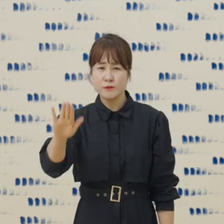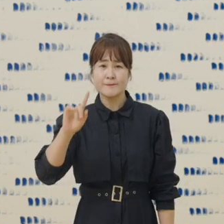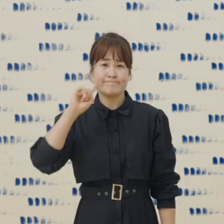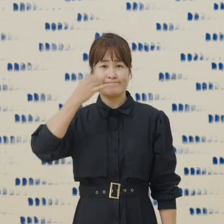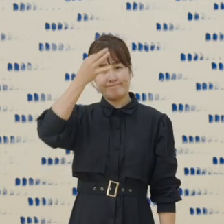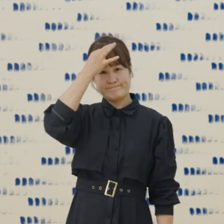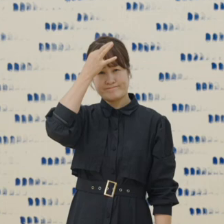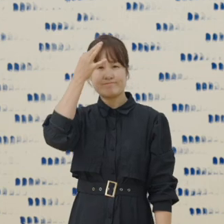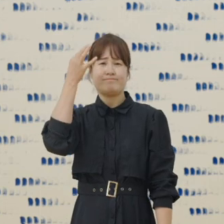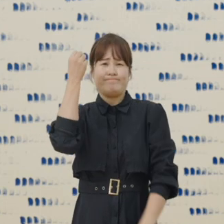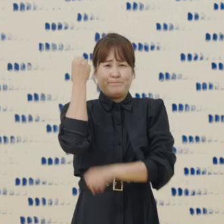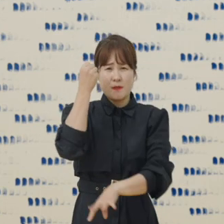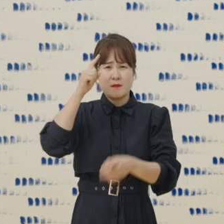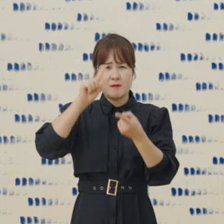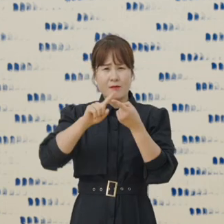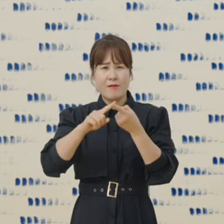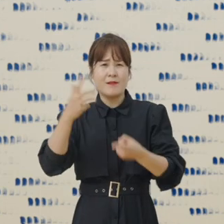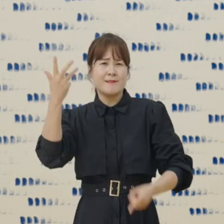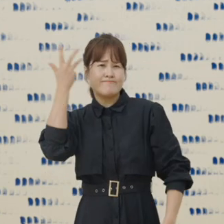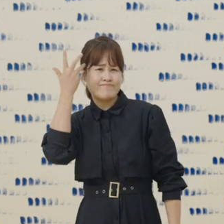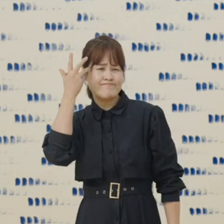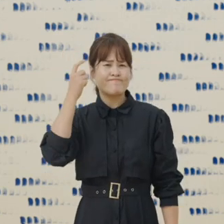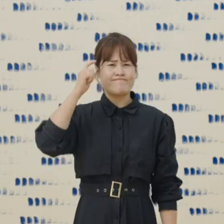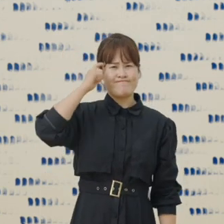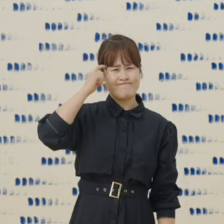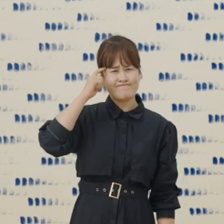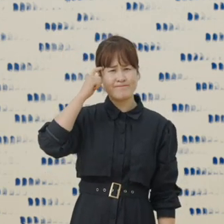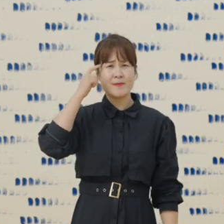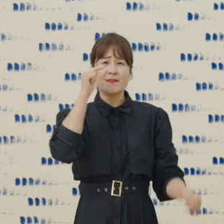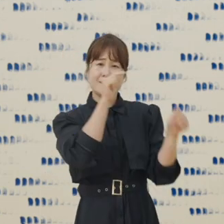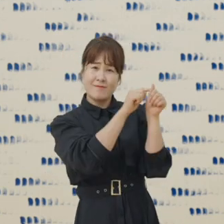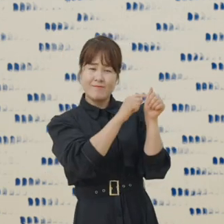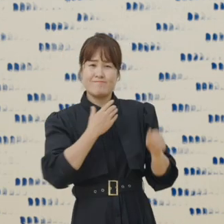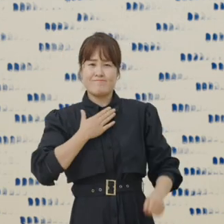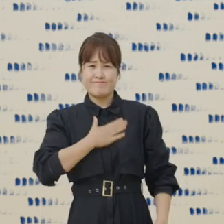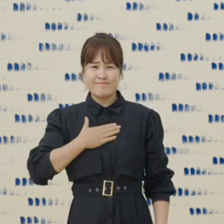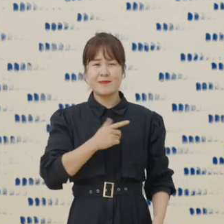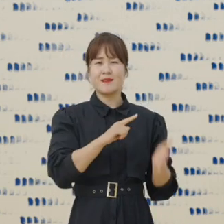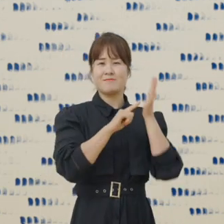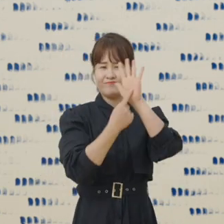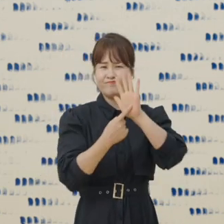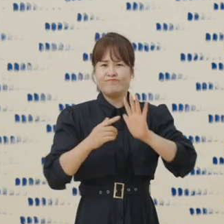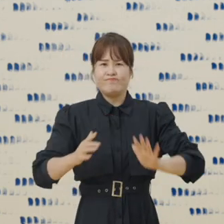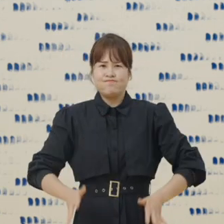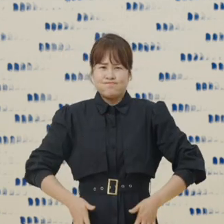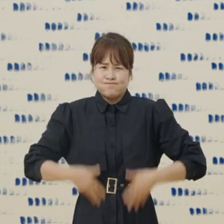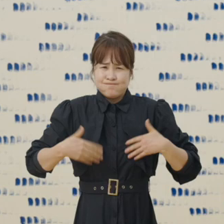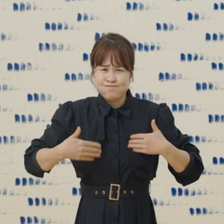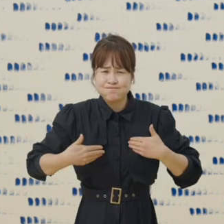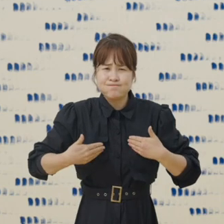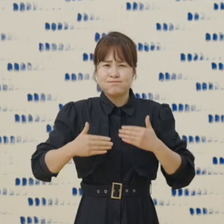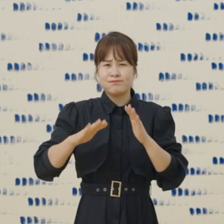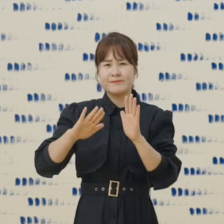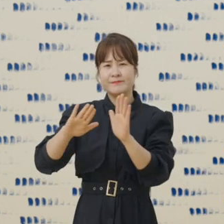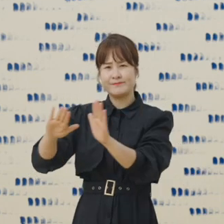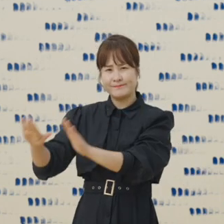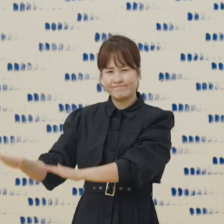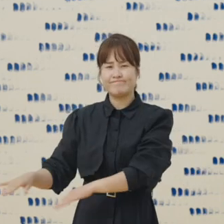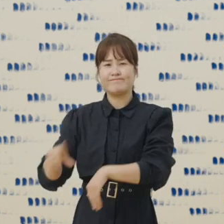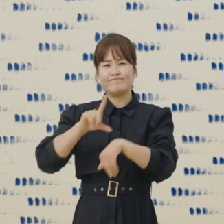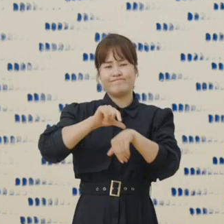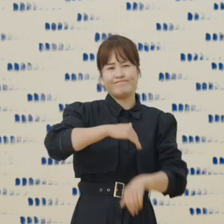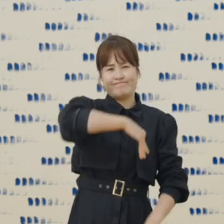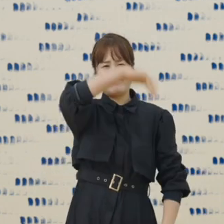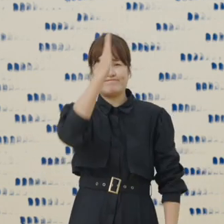1960년대 후반 예술의 본질에 대한 철학적인 물음을 탐색하던 이유화는 감정의 표출, 즉흥적인